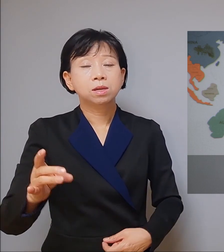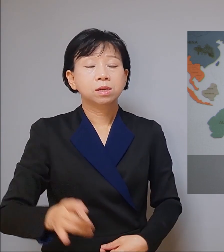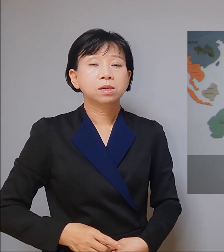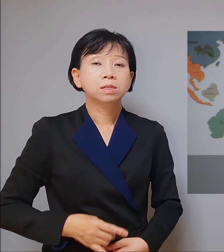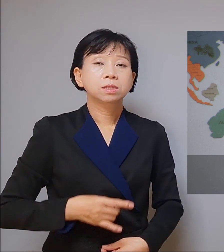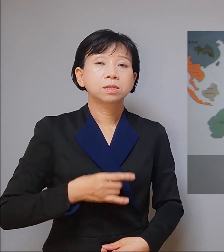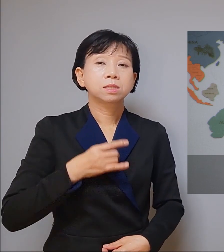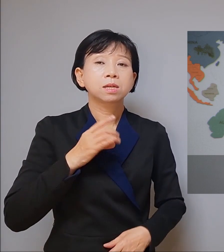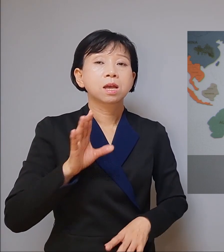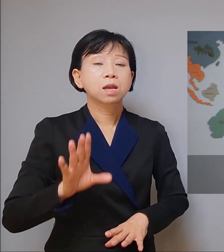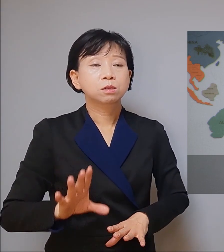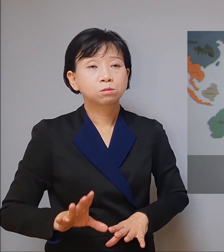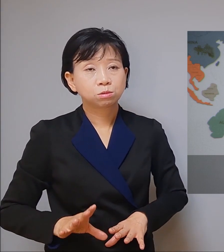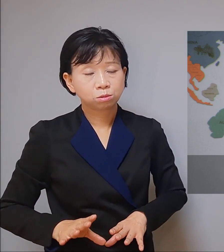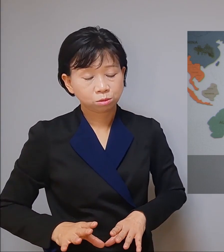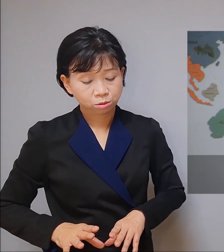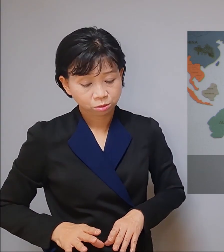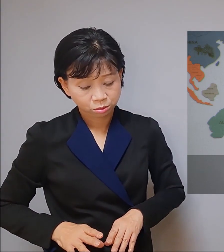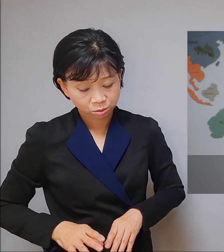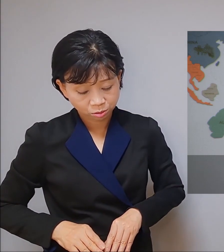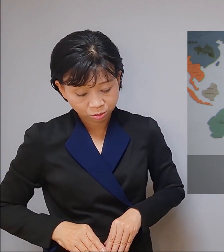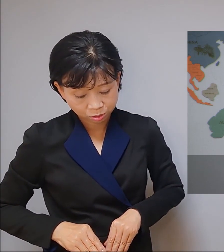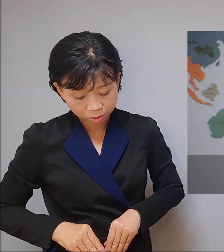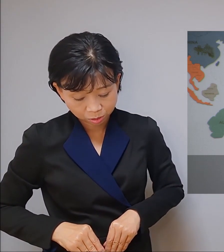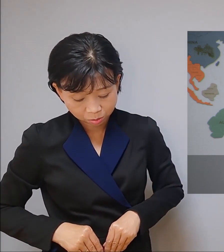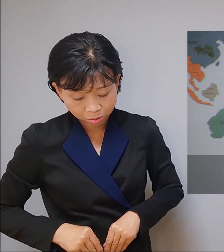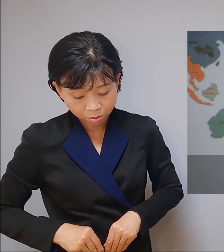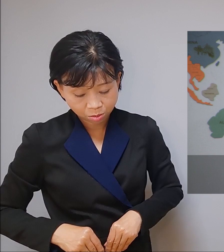부으소서. 의에